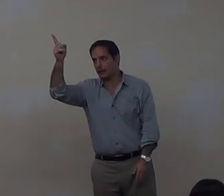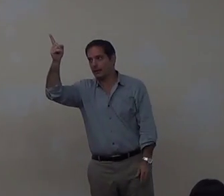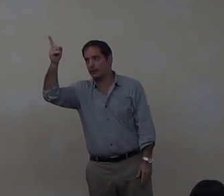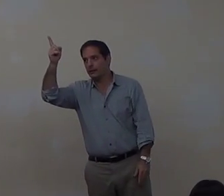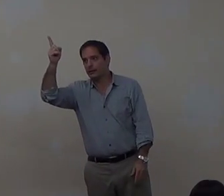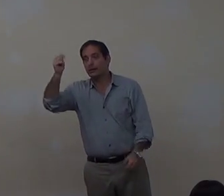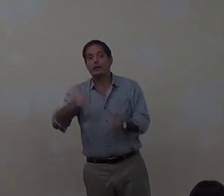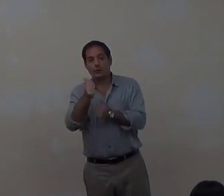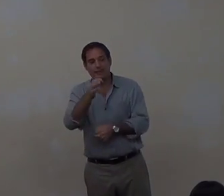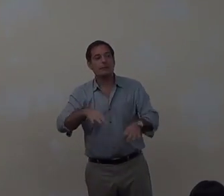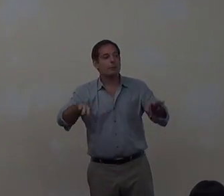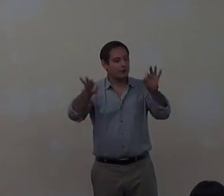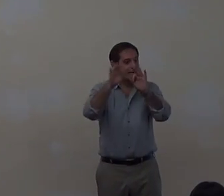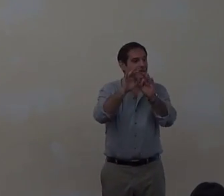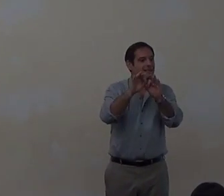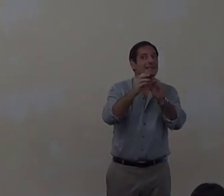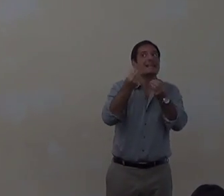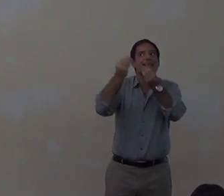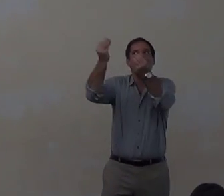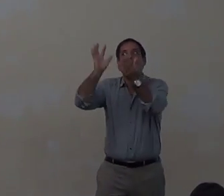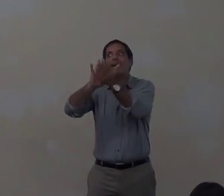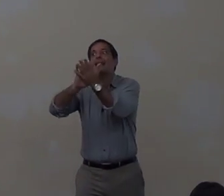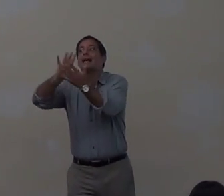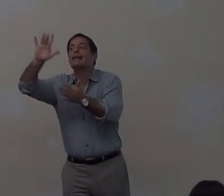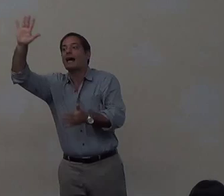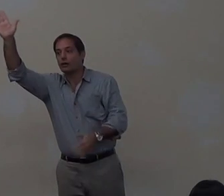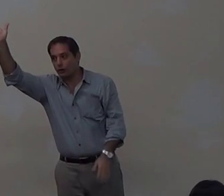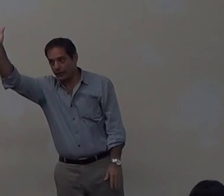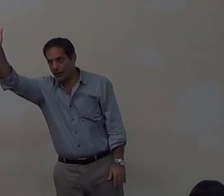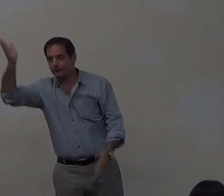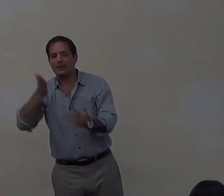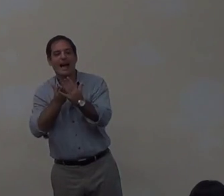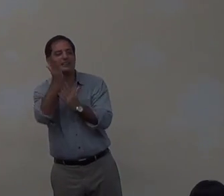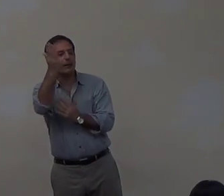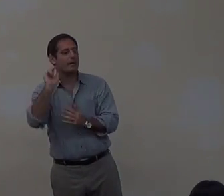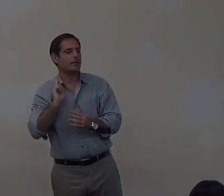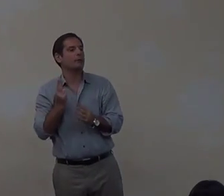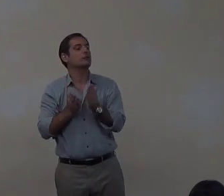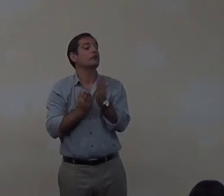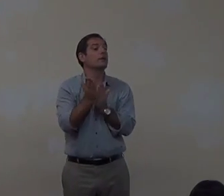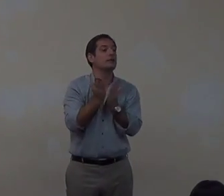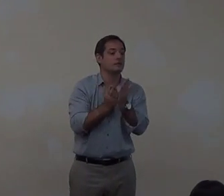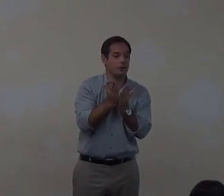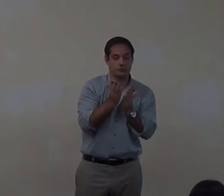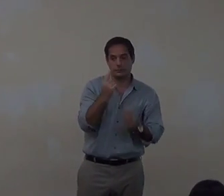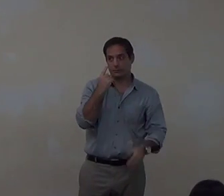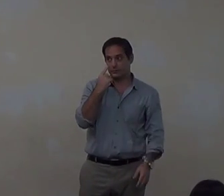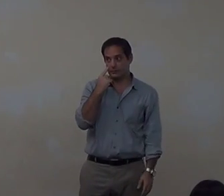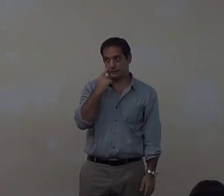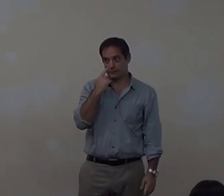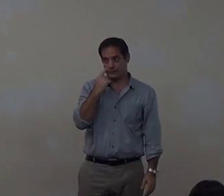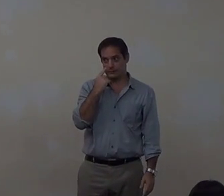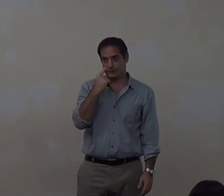servirle a él. Lo más importante es darle a él la gloria a través de nuestro servicio.